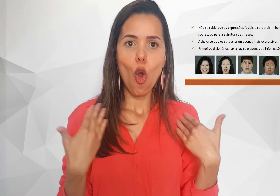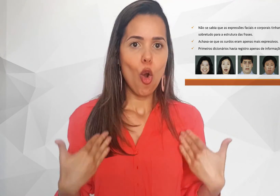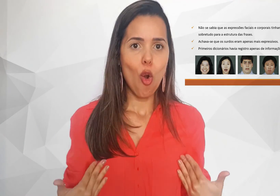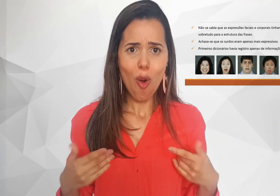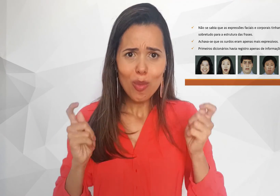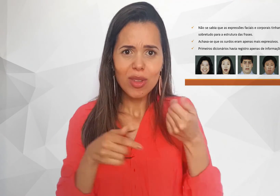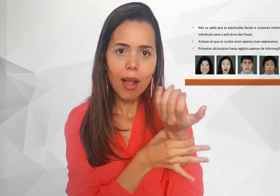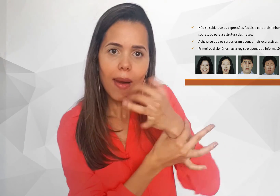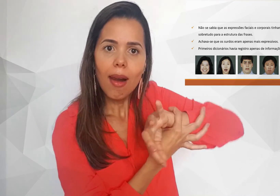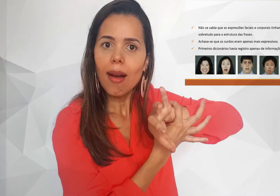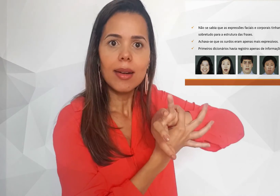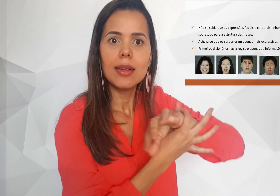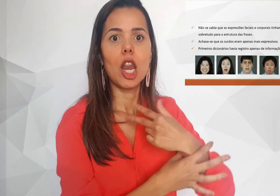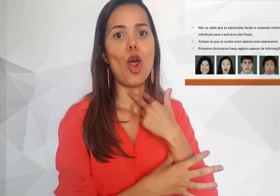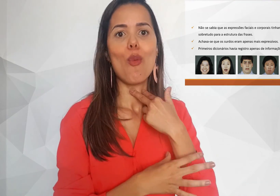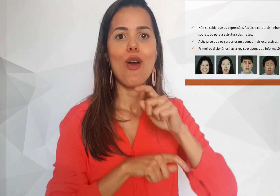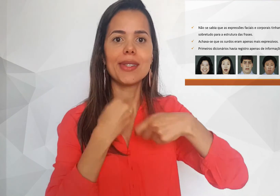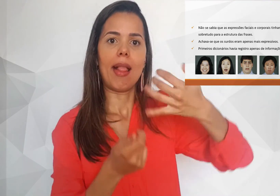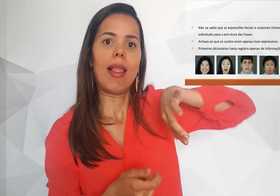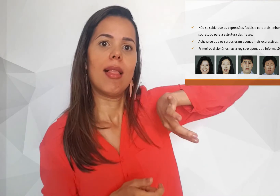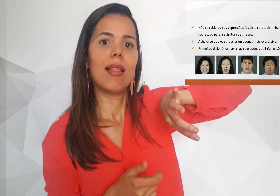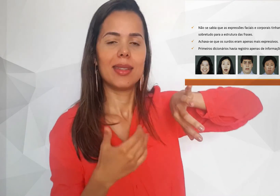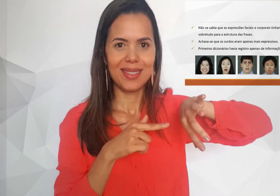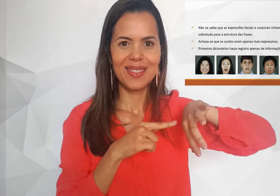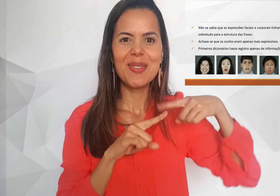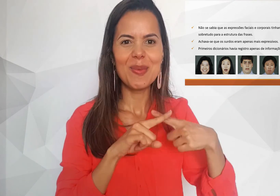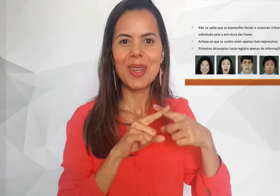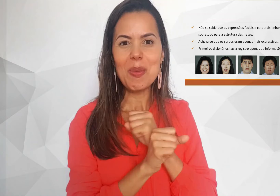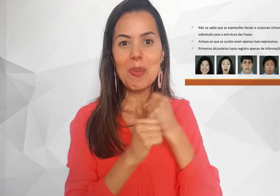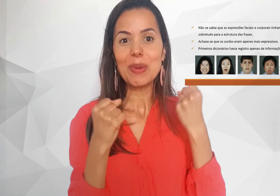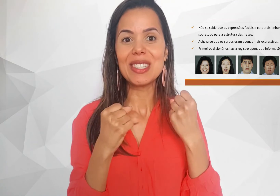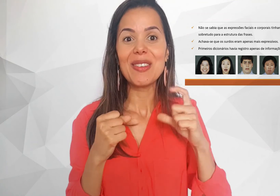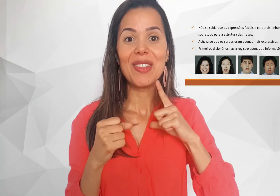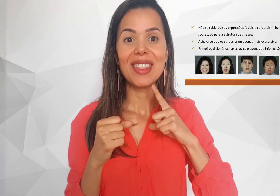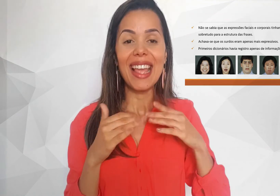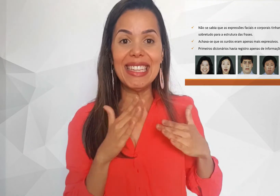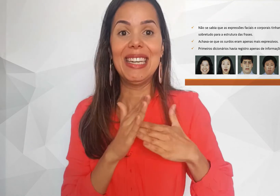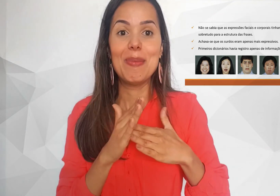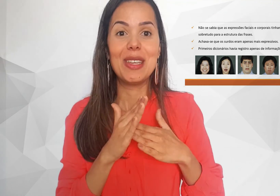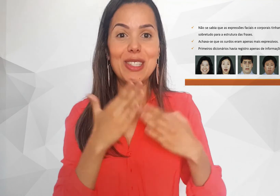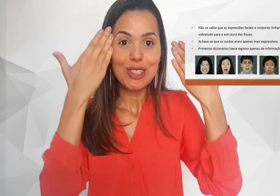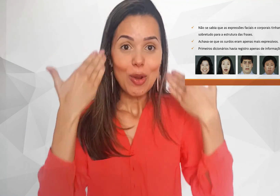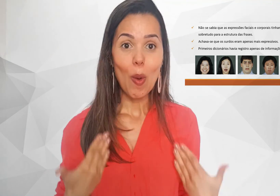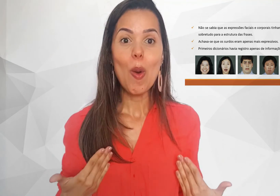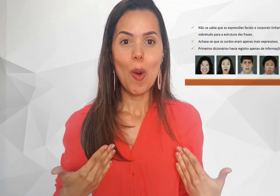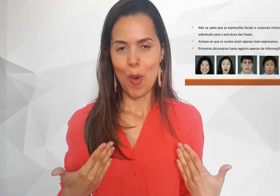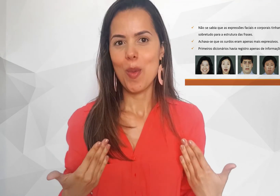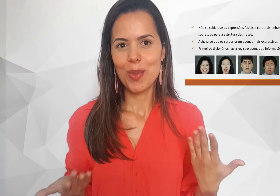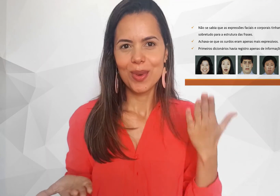determinada orientação, por uma questão articulatória, por não ser confortável, não ser possível de ser produzido pelas nossas próprias mãos, né?